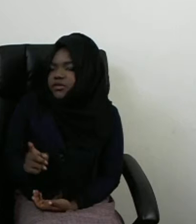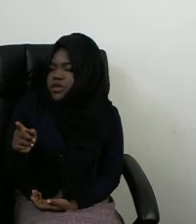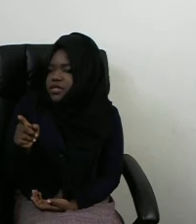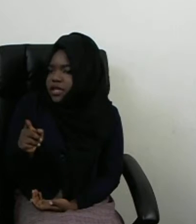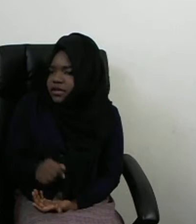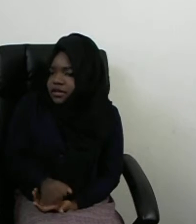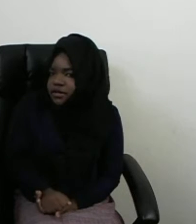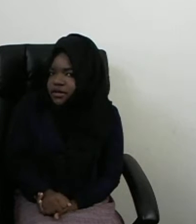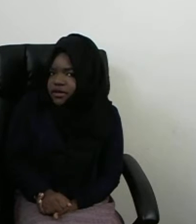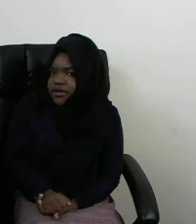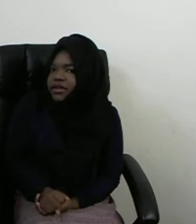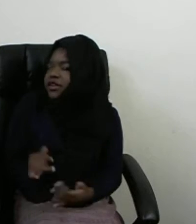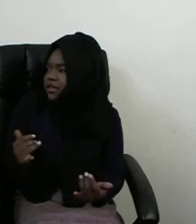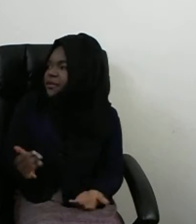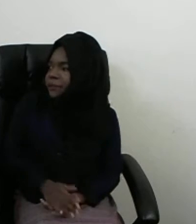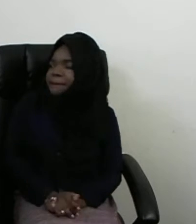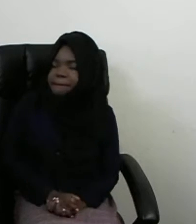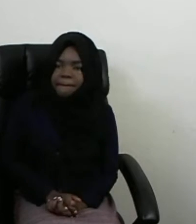ورحمة الله.